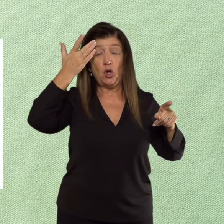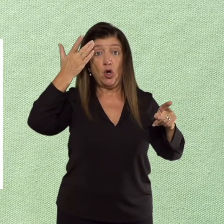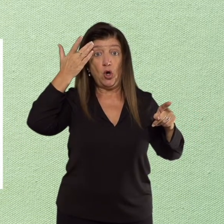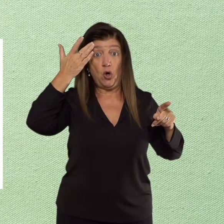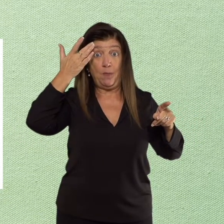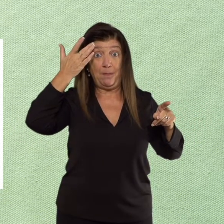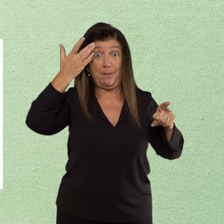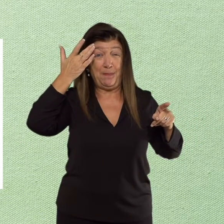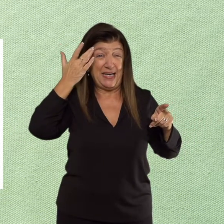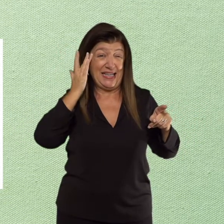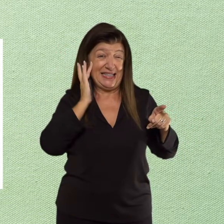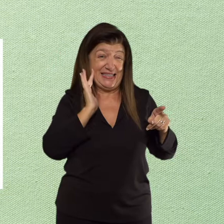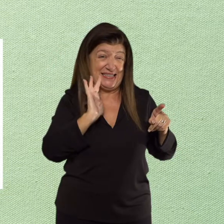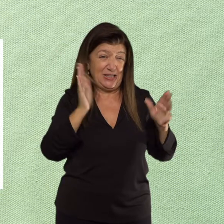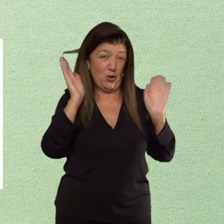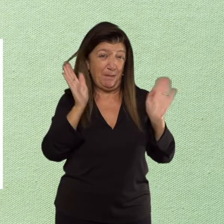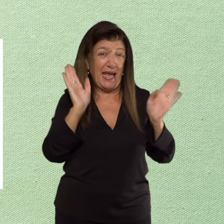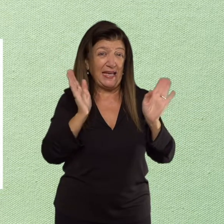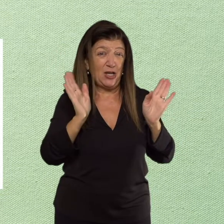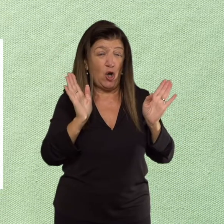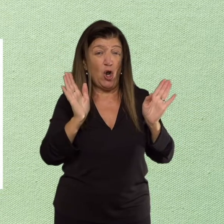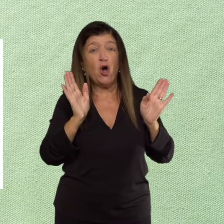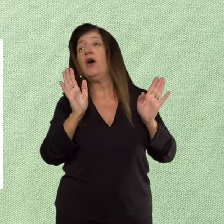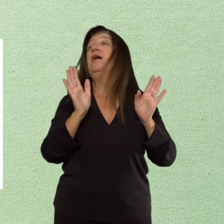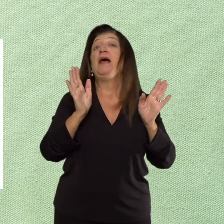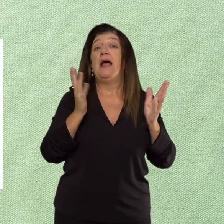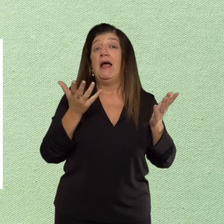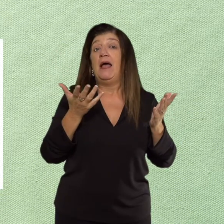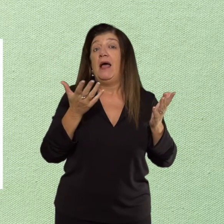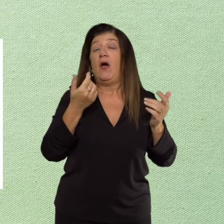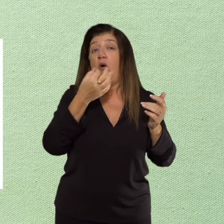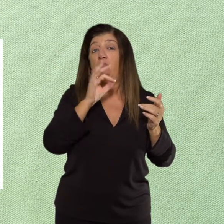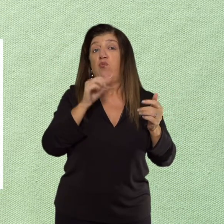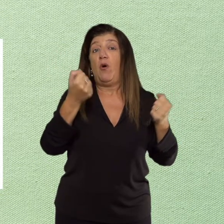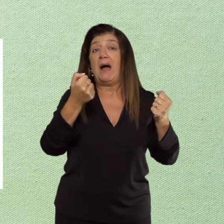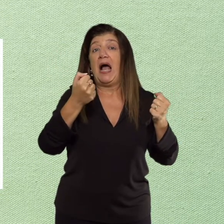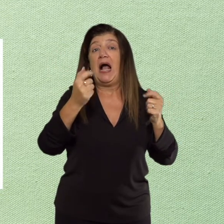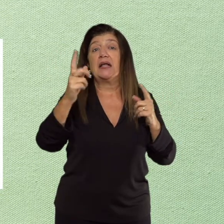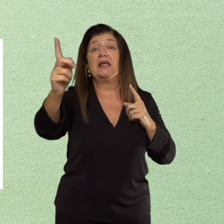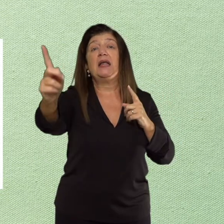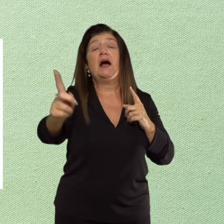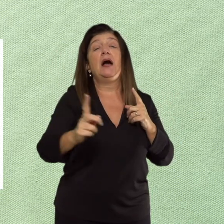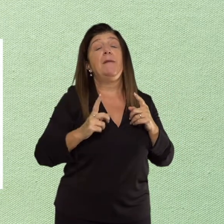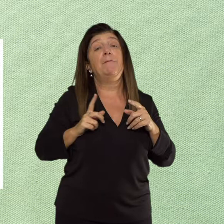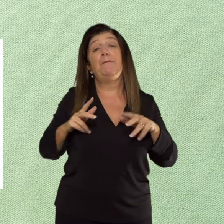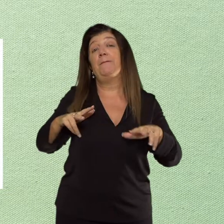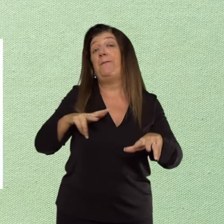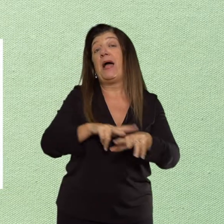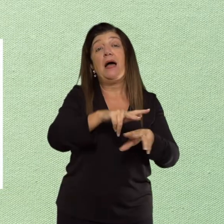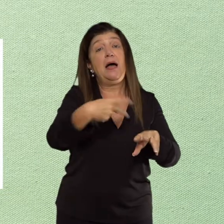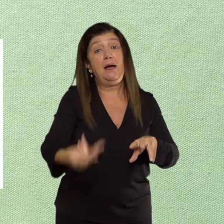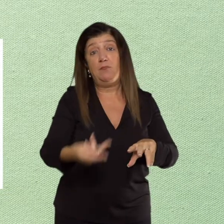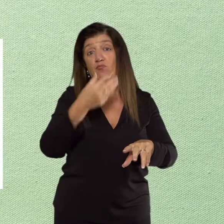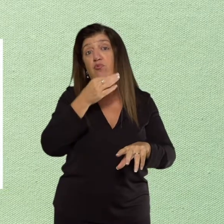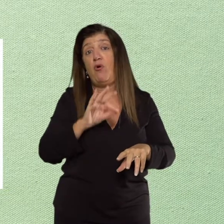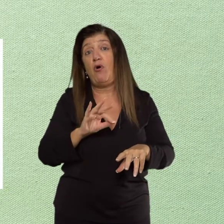magari su una strada rischi di essere investito da un autoveicolo. Ma anche per quanto